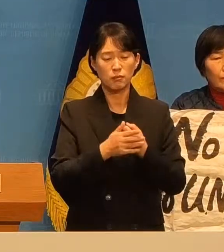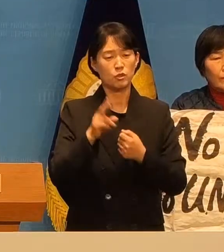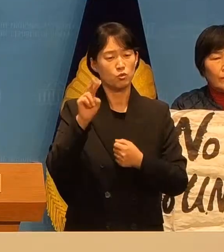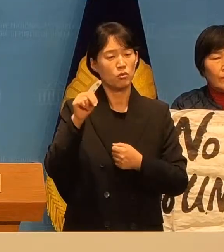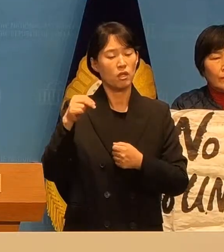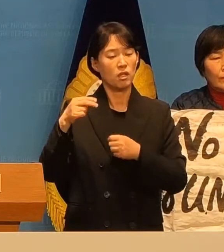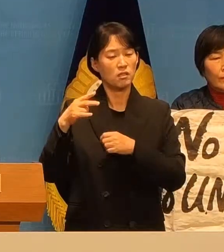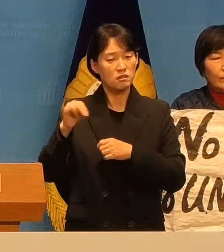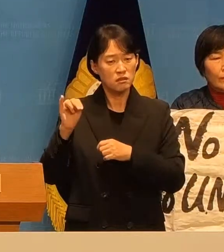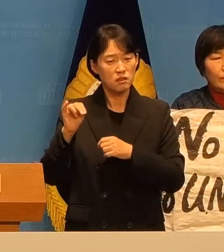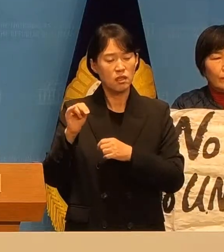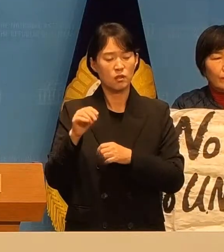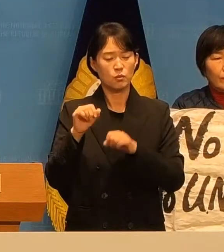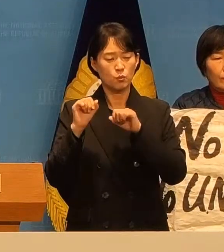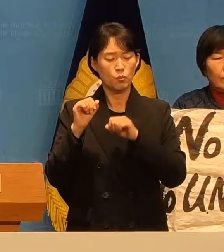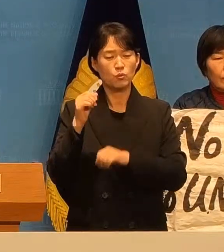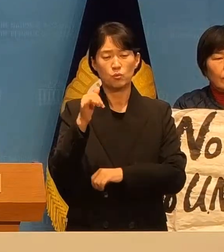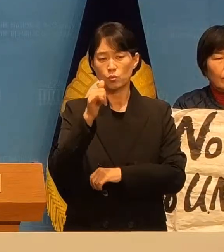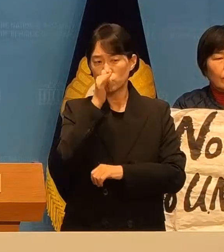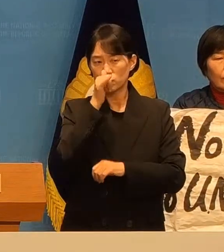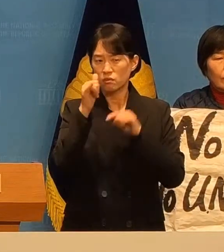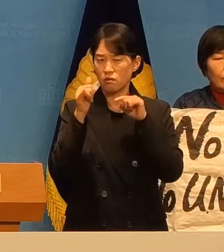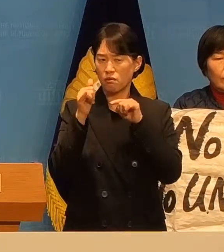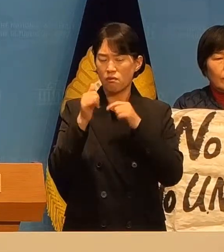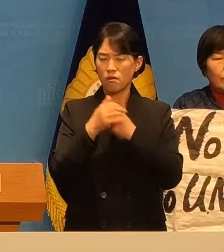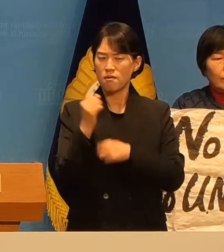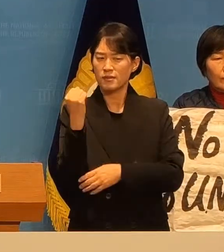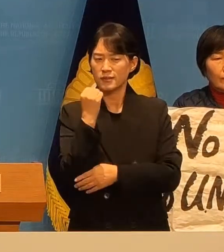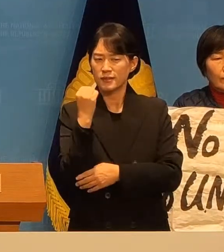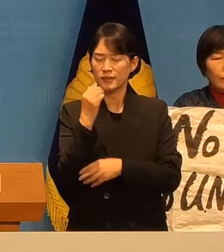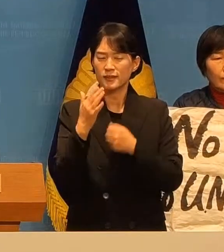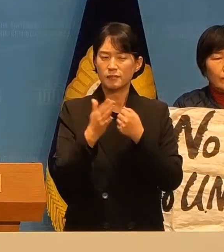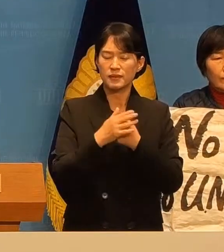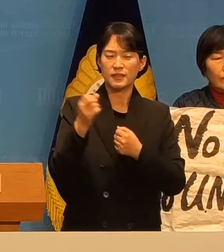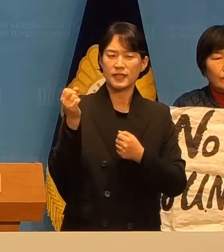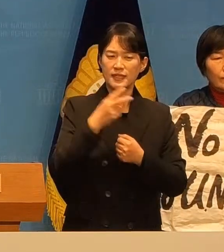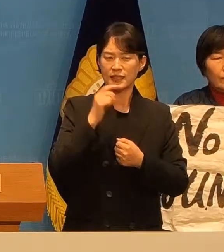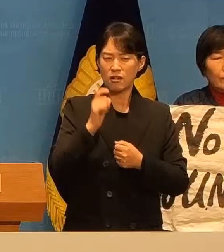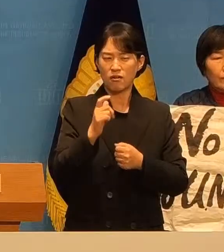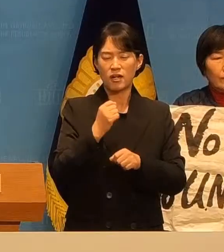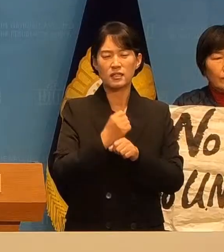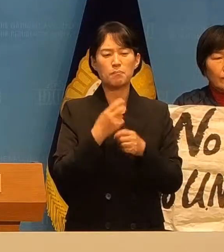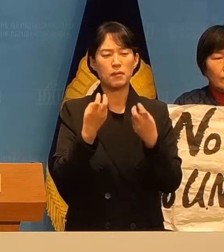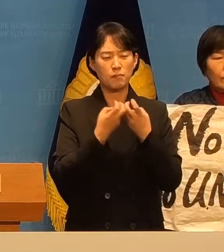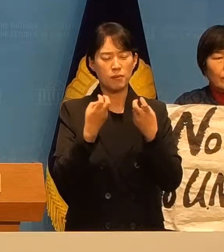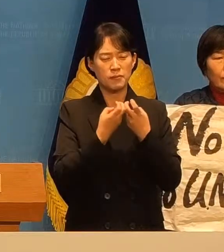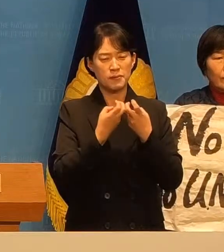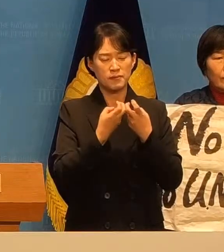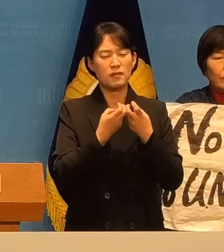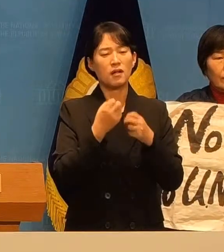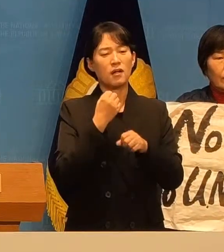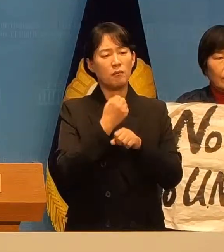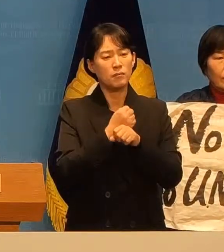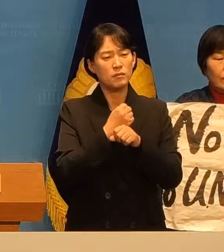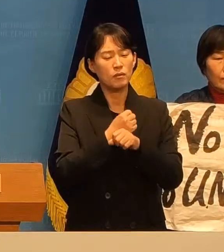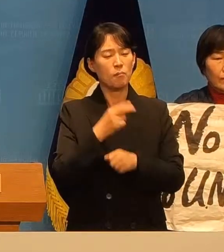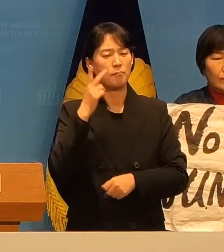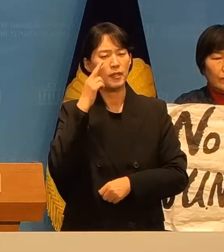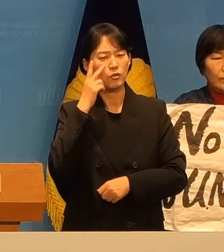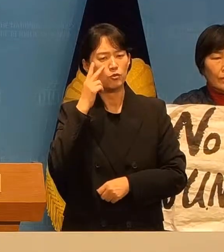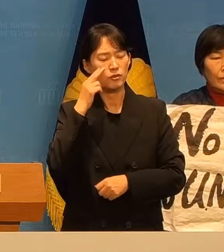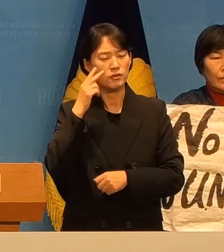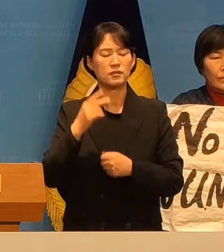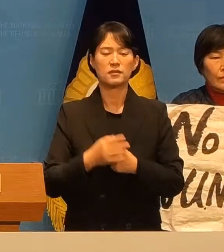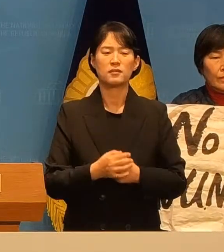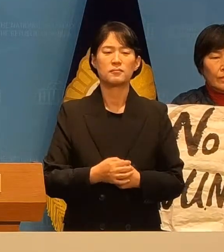자체가 흔들리니까 UNC 자체를 강화하기 위한 재활성화 조치를 하면서 미국은